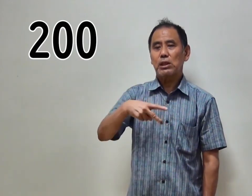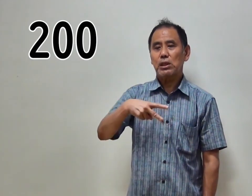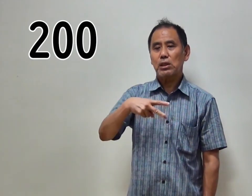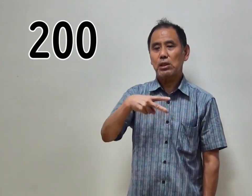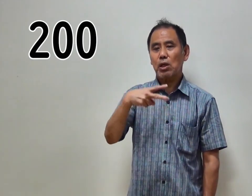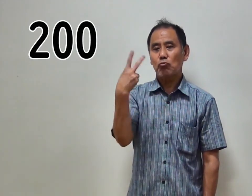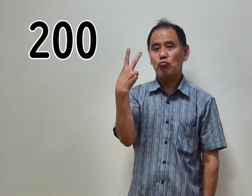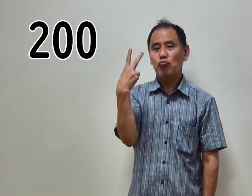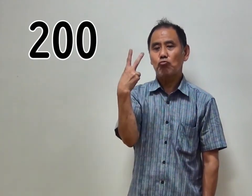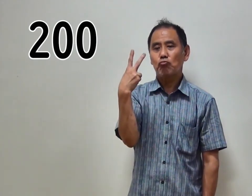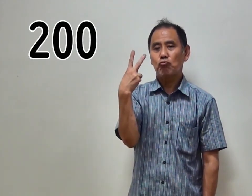100、200、